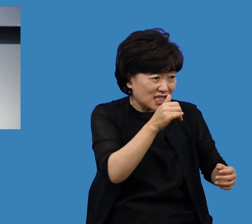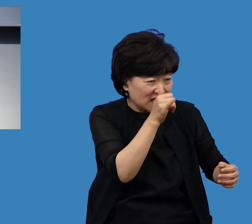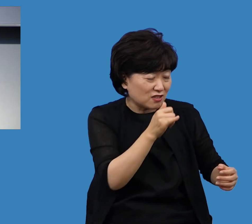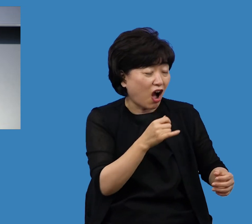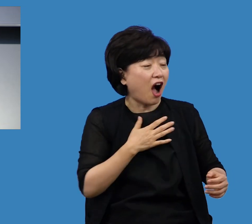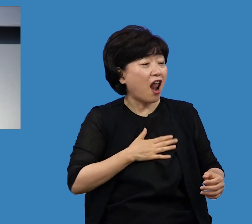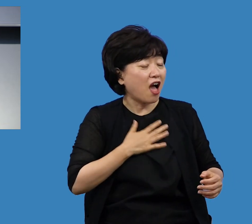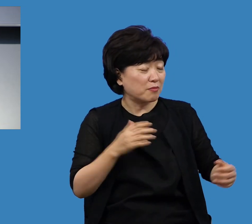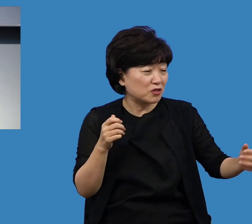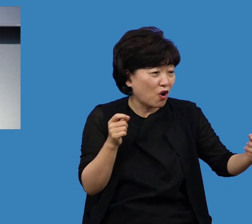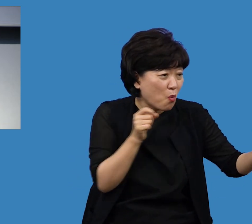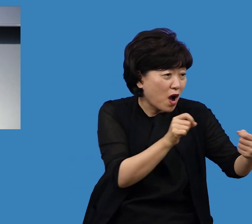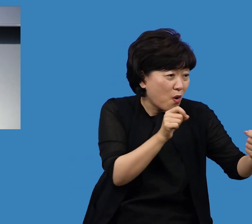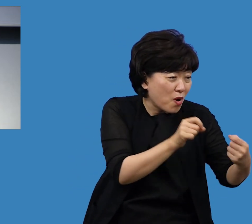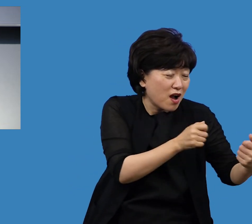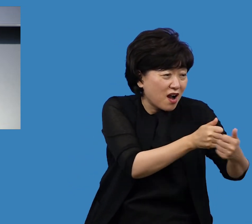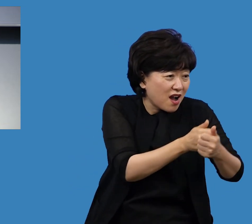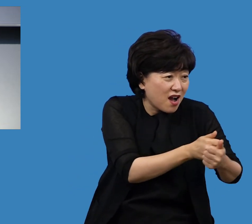하고 들어와.